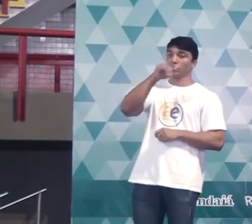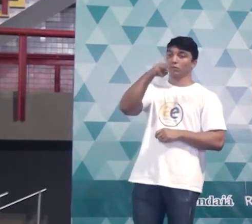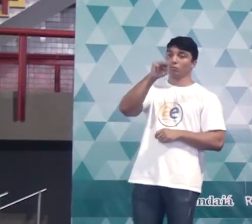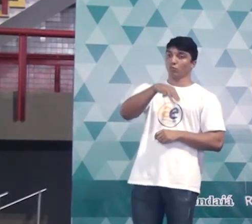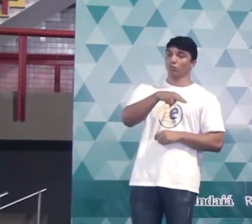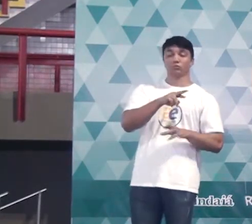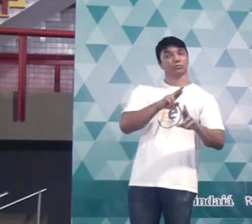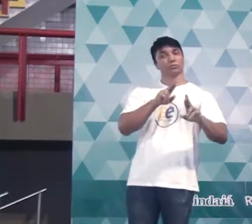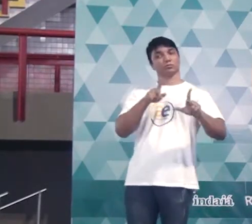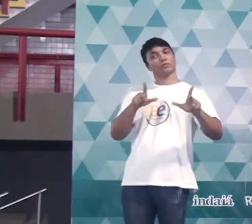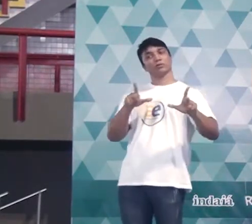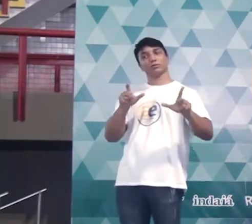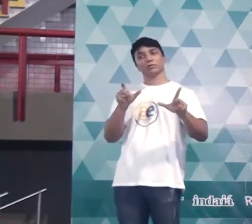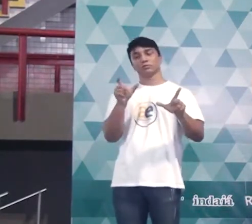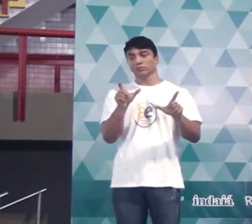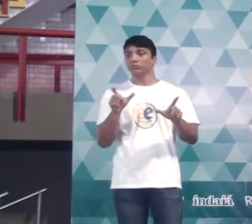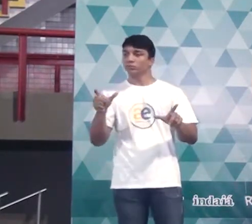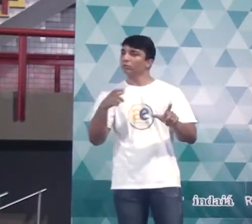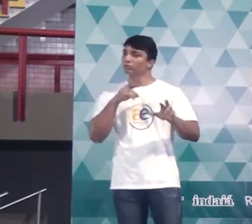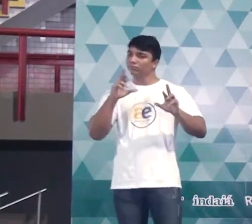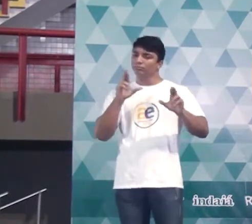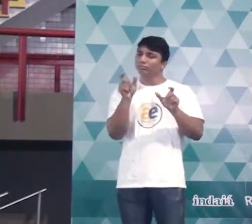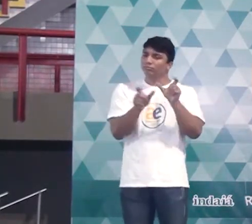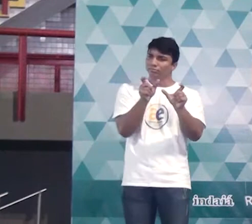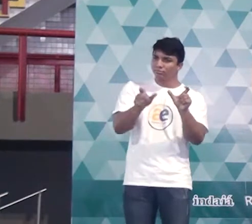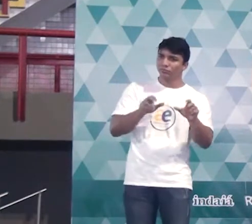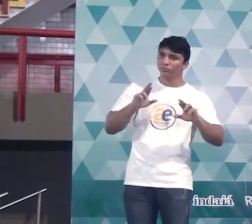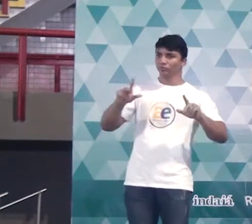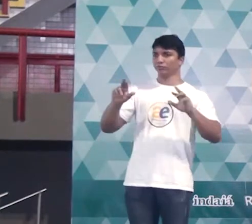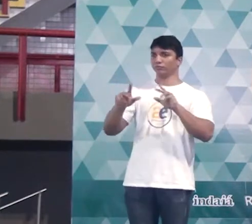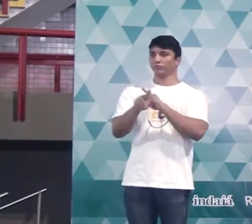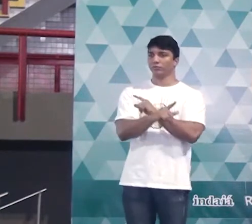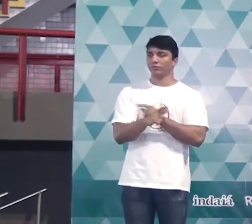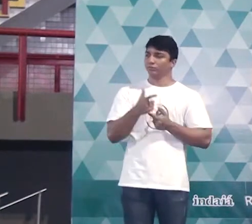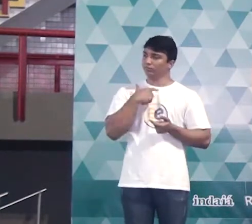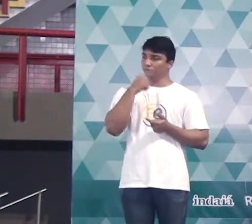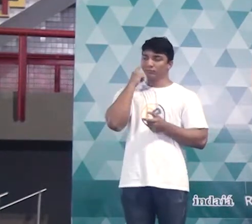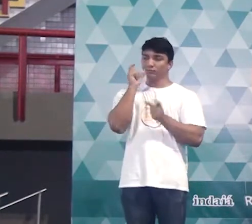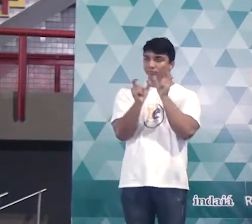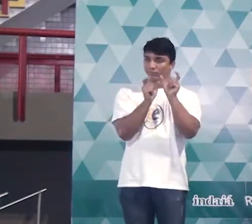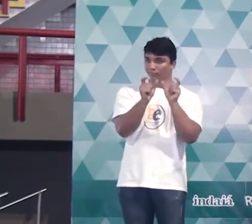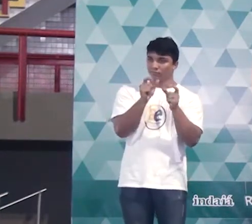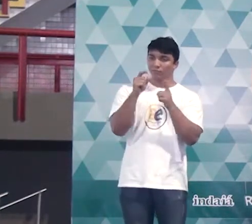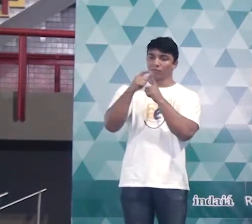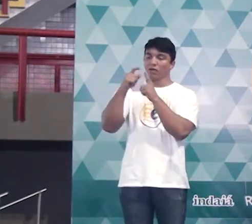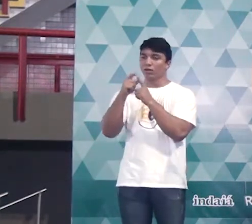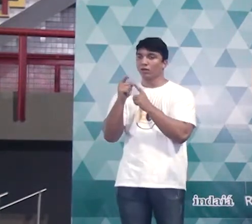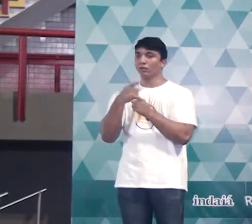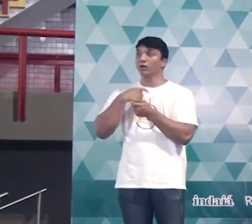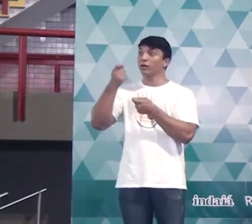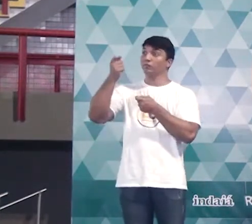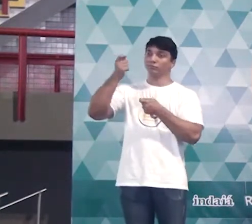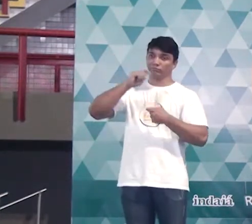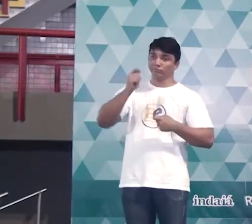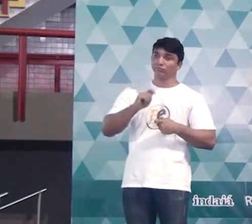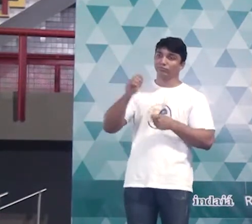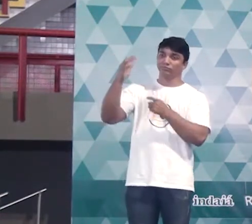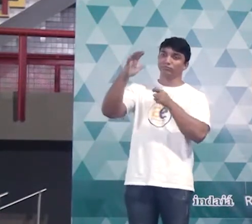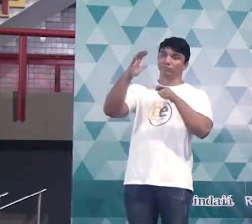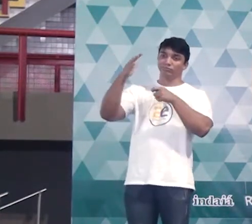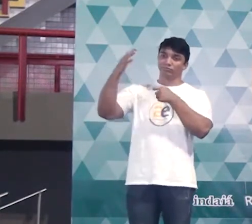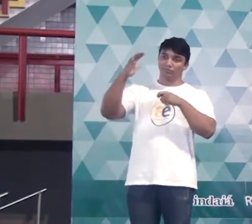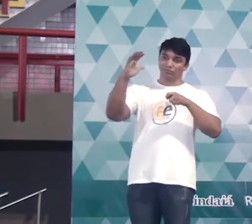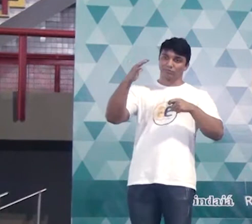Jerimum. Então há essas diferenças no vocabulário. Eu solto pipa. Não,